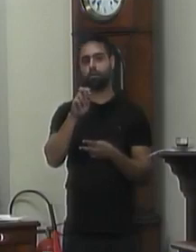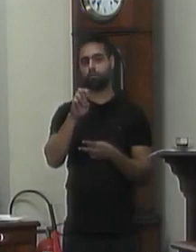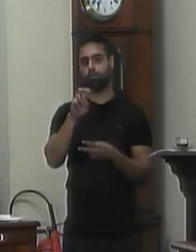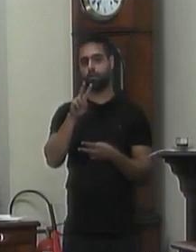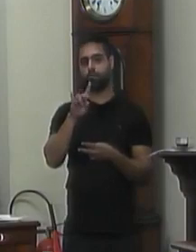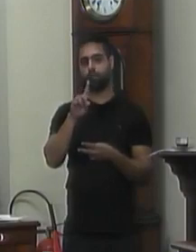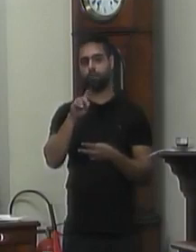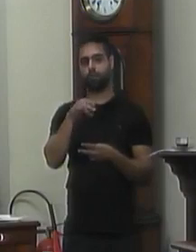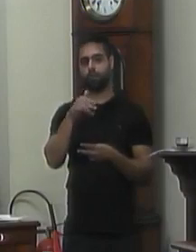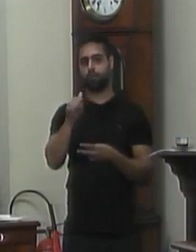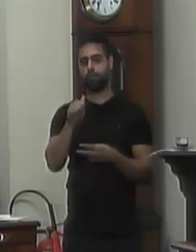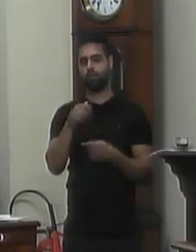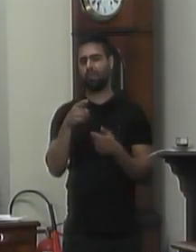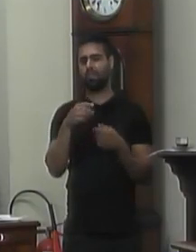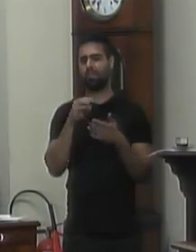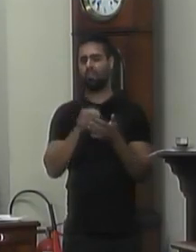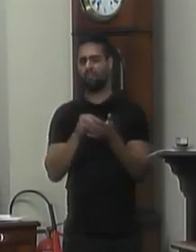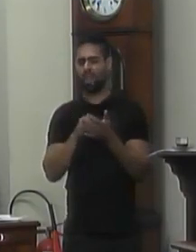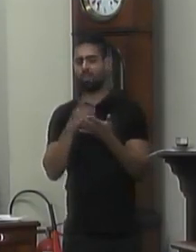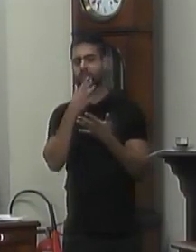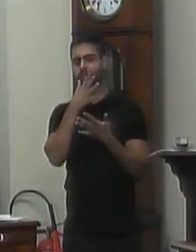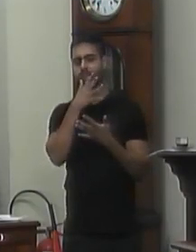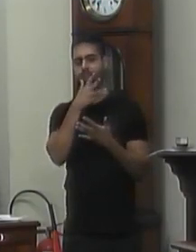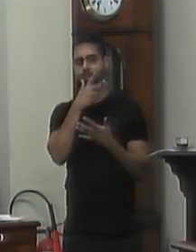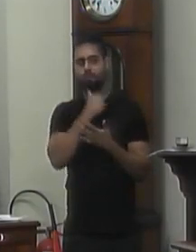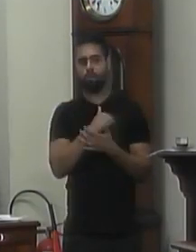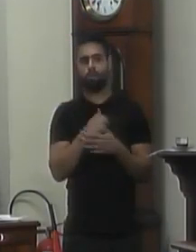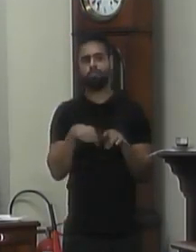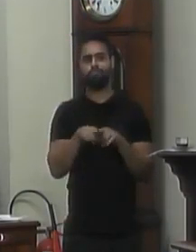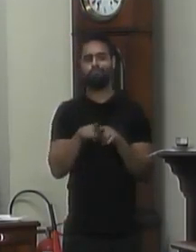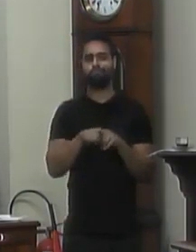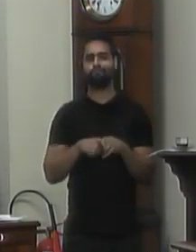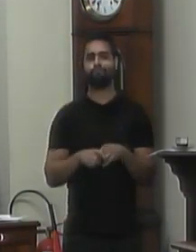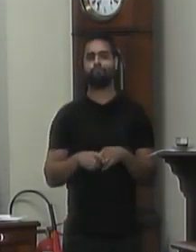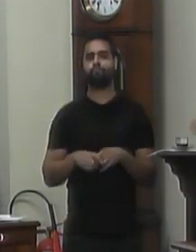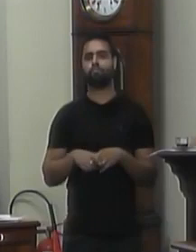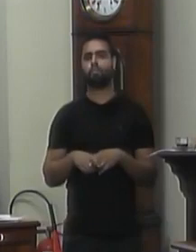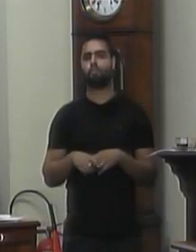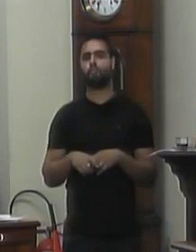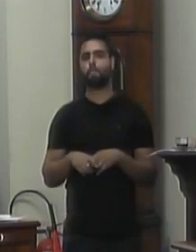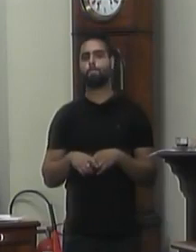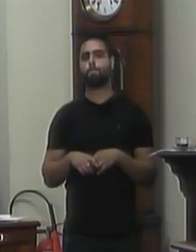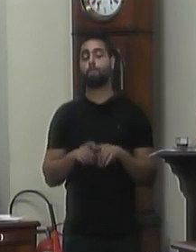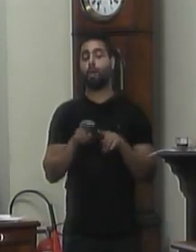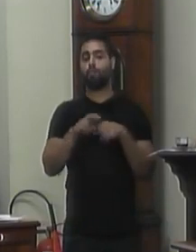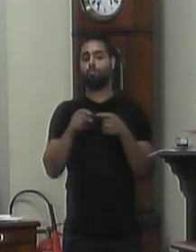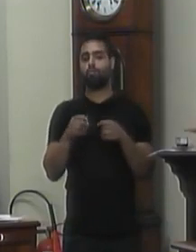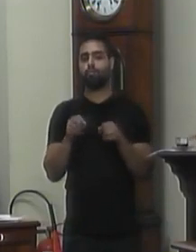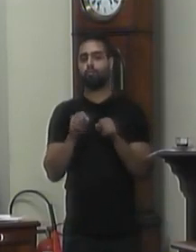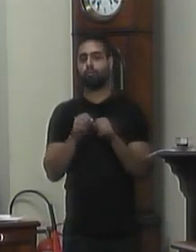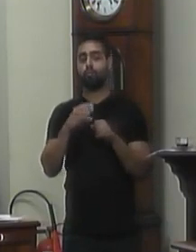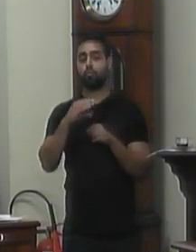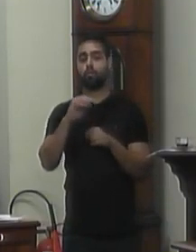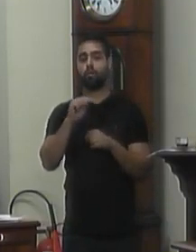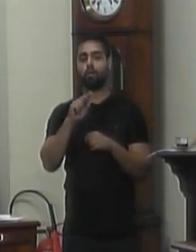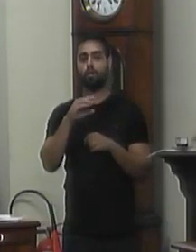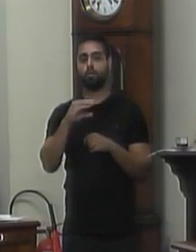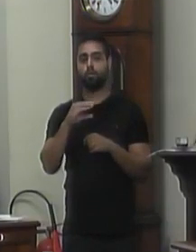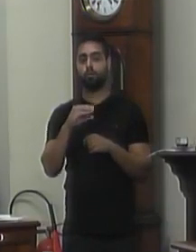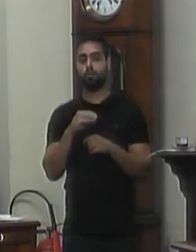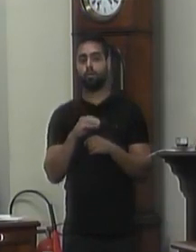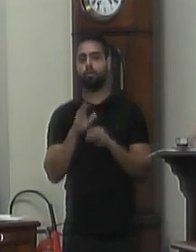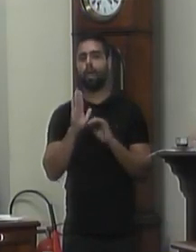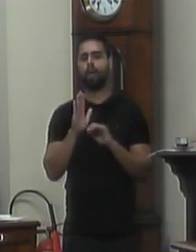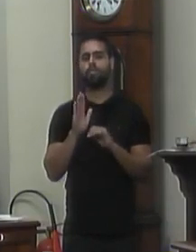de ter alguma inconsistência, às vezes demora para poder regularizar e acaba entrando no cálculo, às vezes acontece isso. Mas